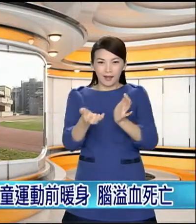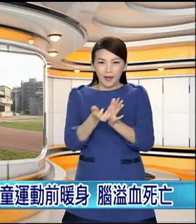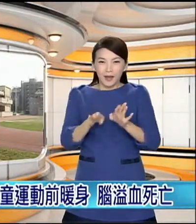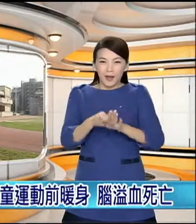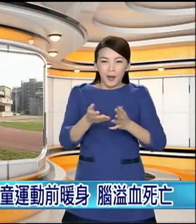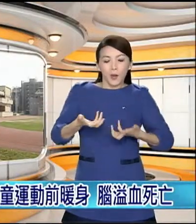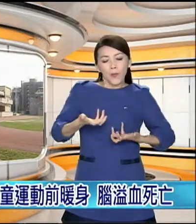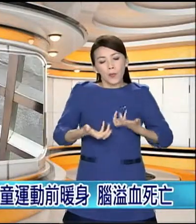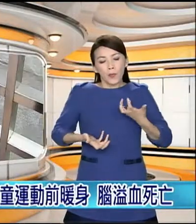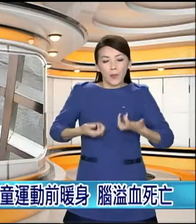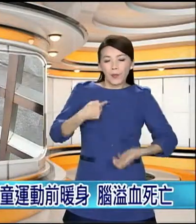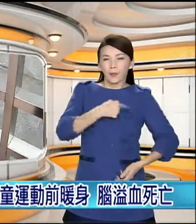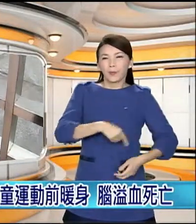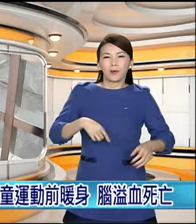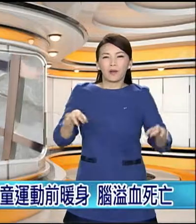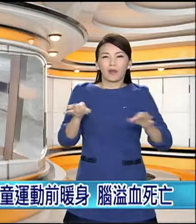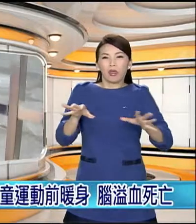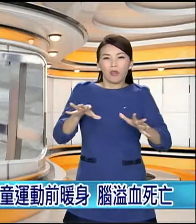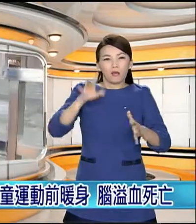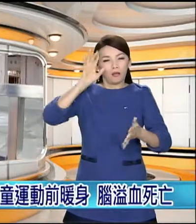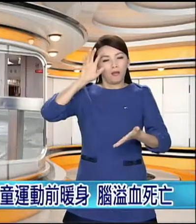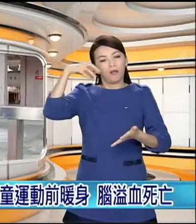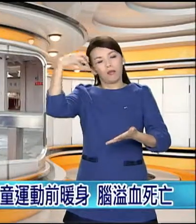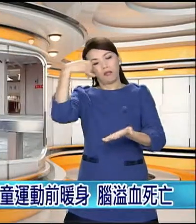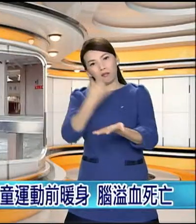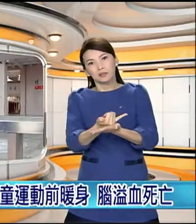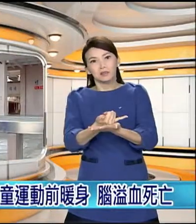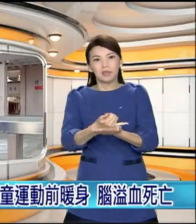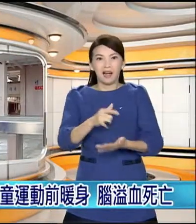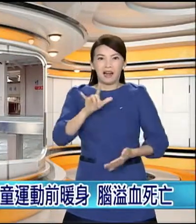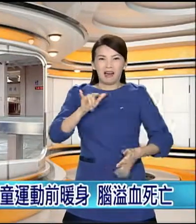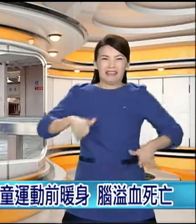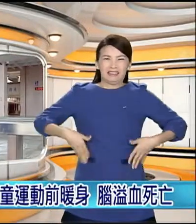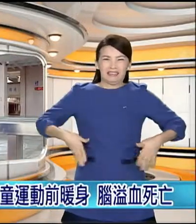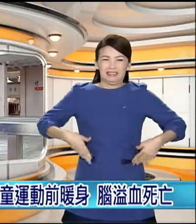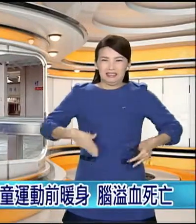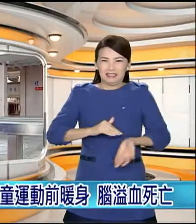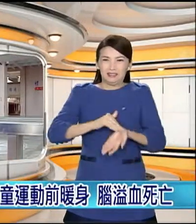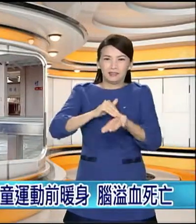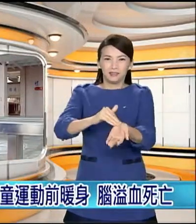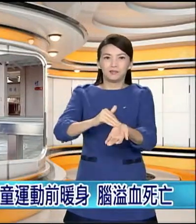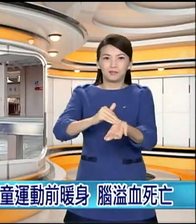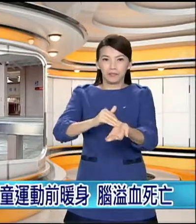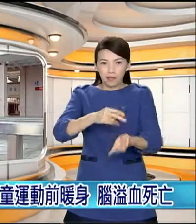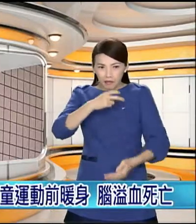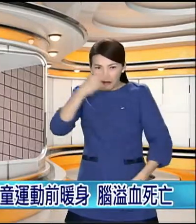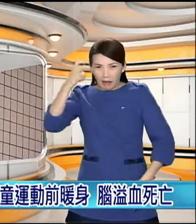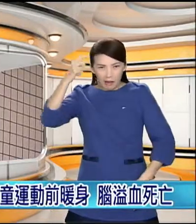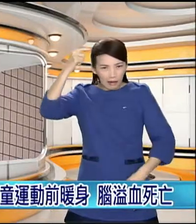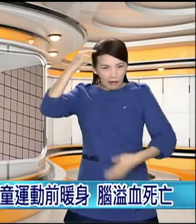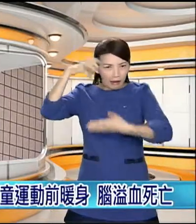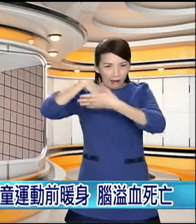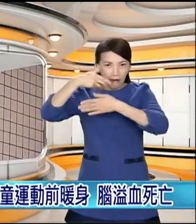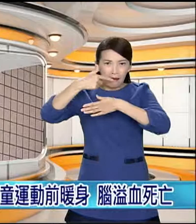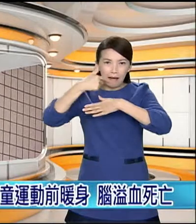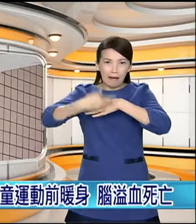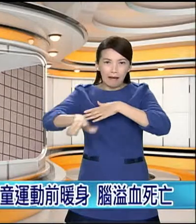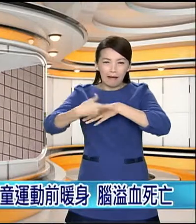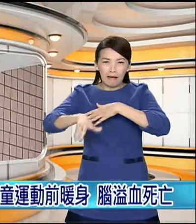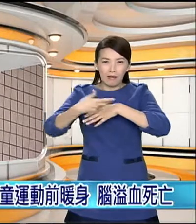刚刚热身就突然昏倒，老师将他送医急救，发现竟然是脑溢血。经